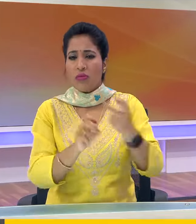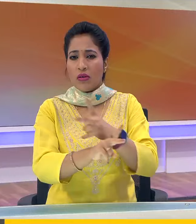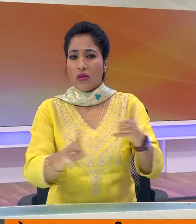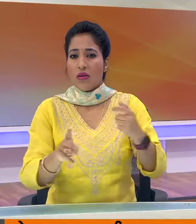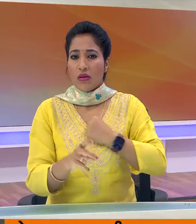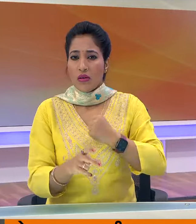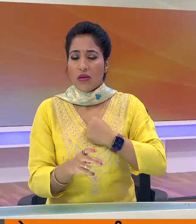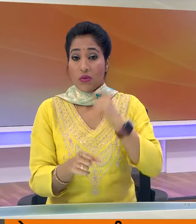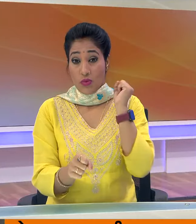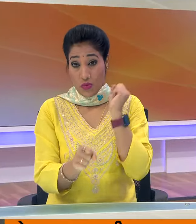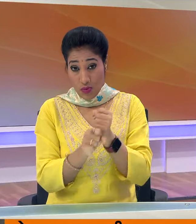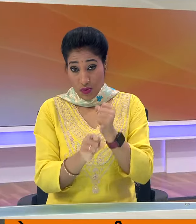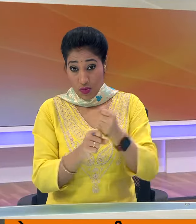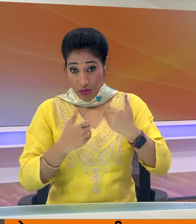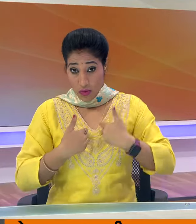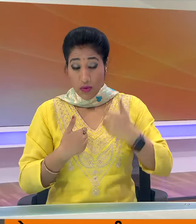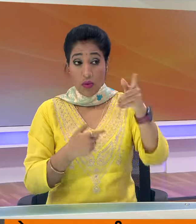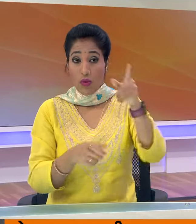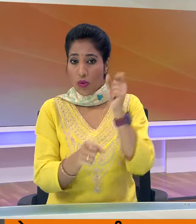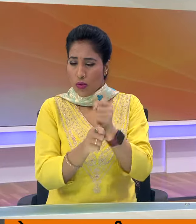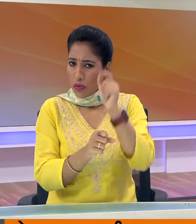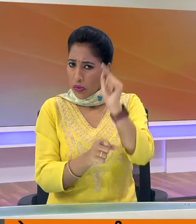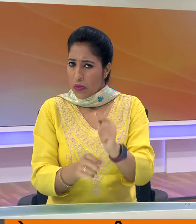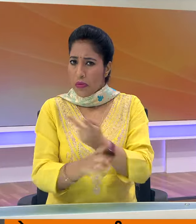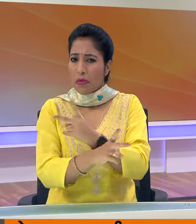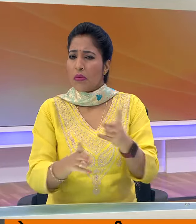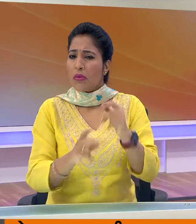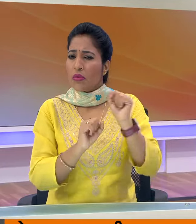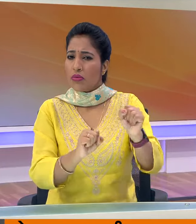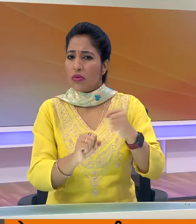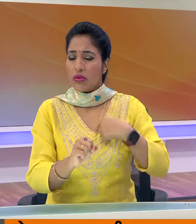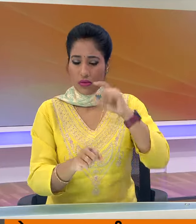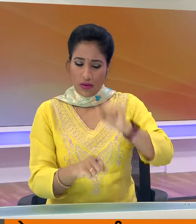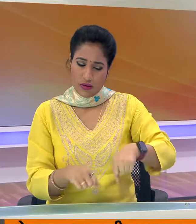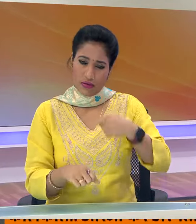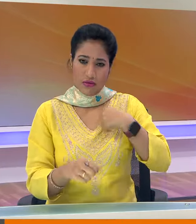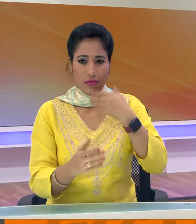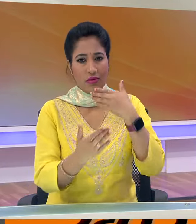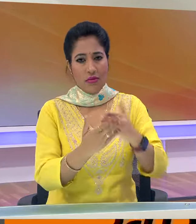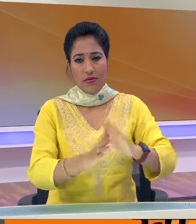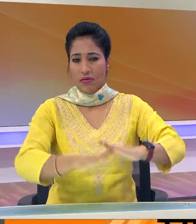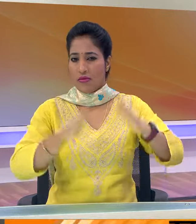लोग सरकार के आधार पर हम लोग शुक्रगुजार है।